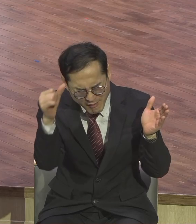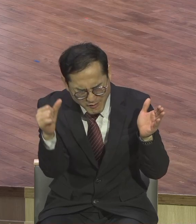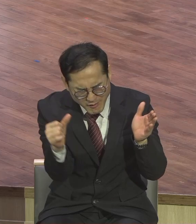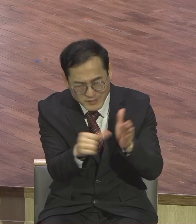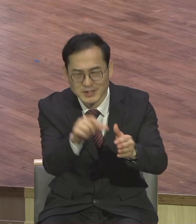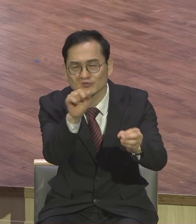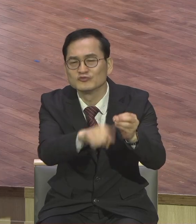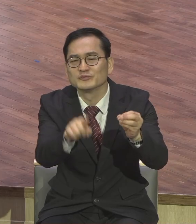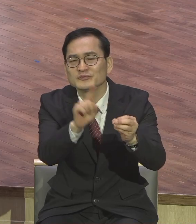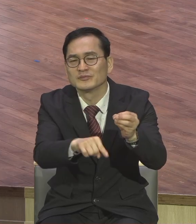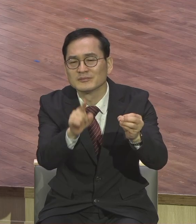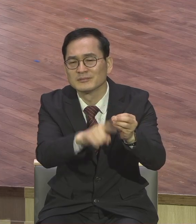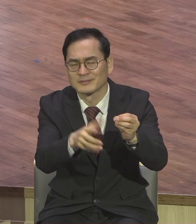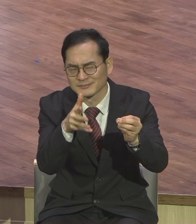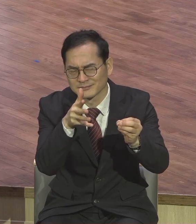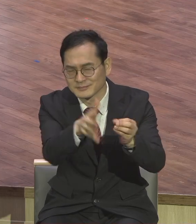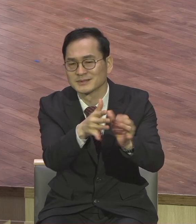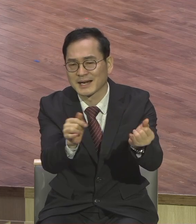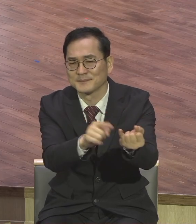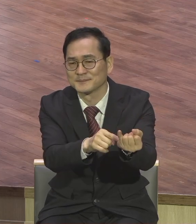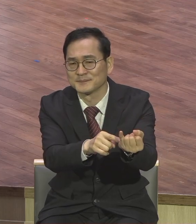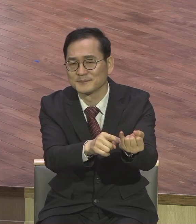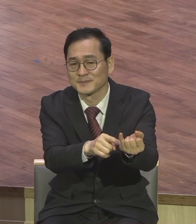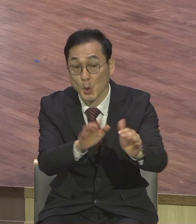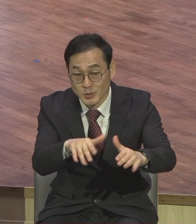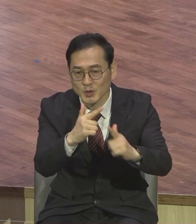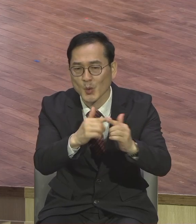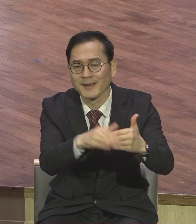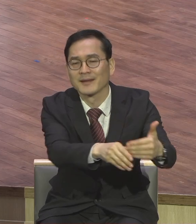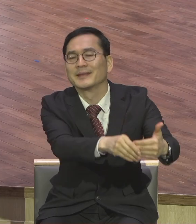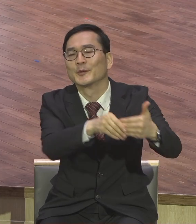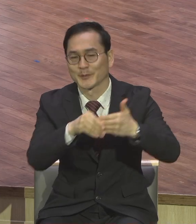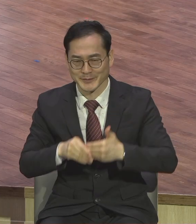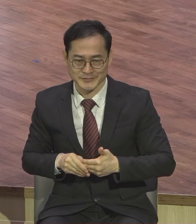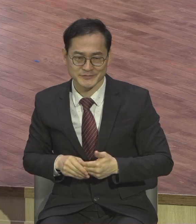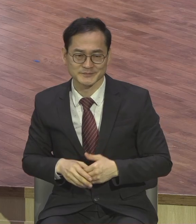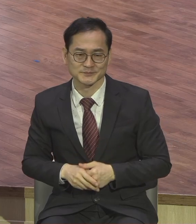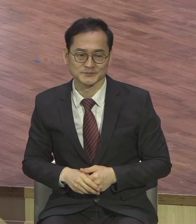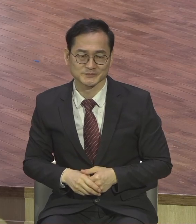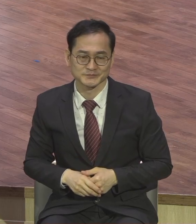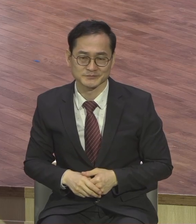우상 숭배하는 어머니 구원하기 위해서.